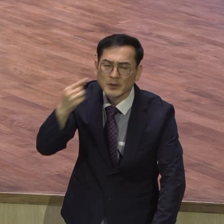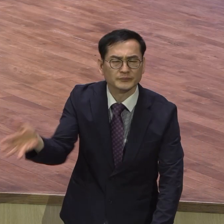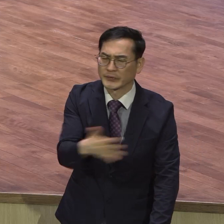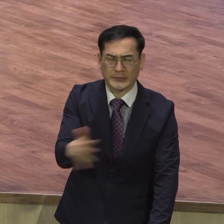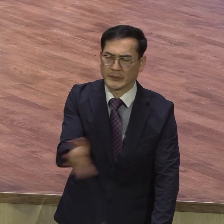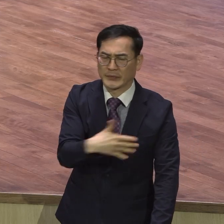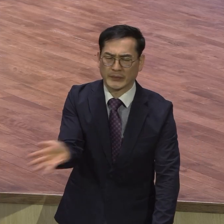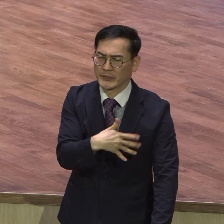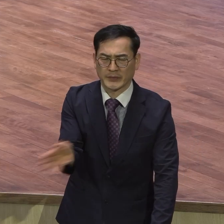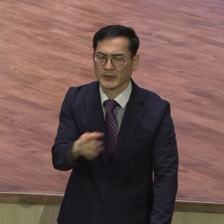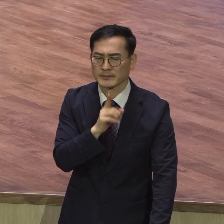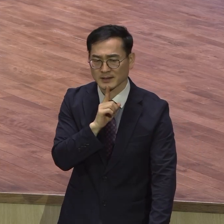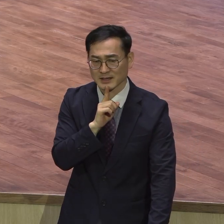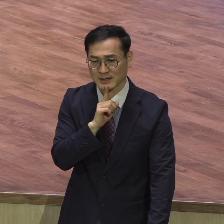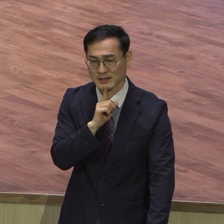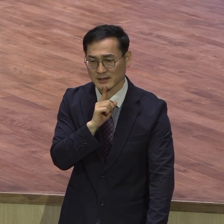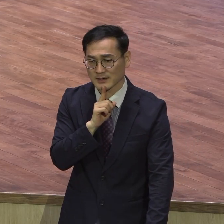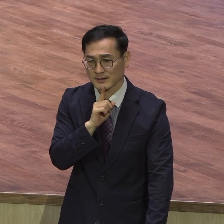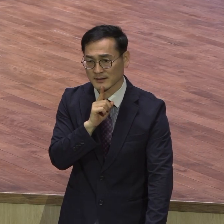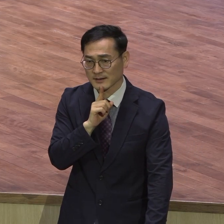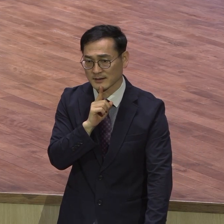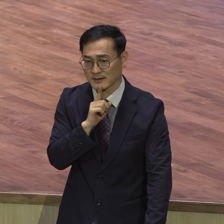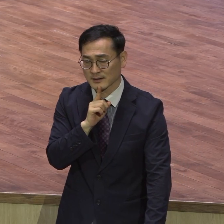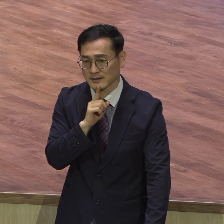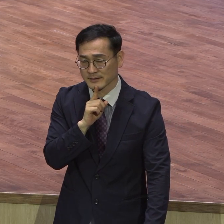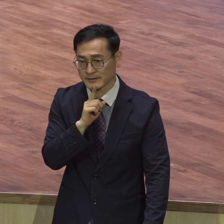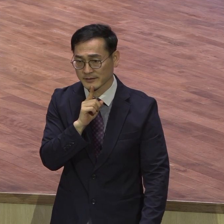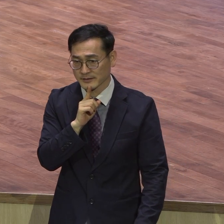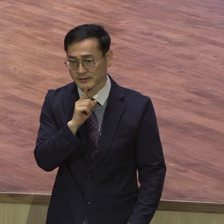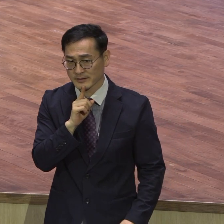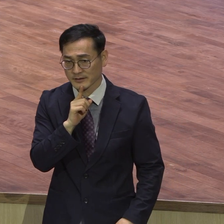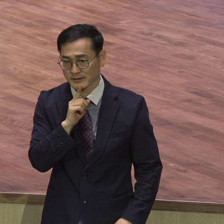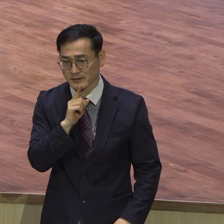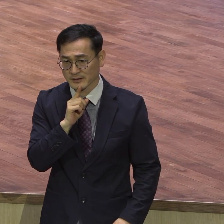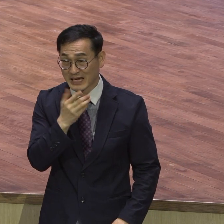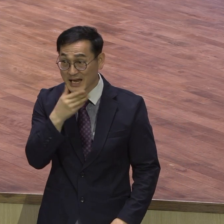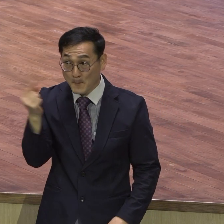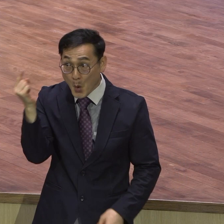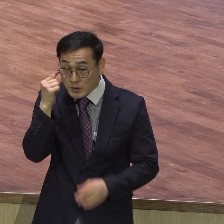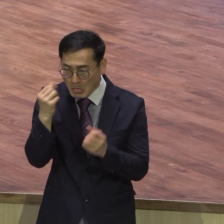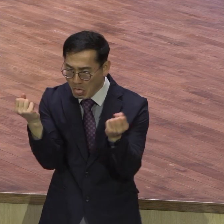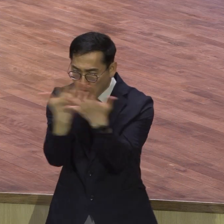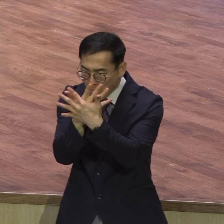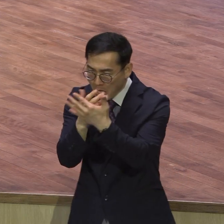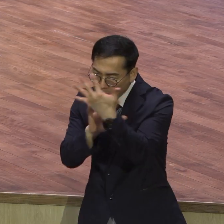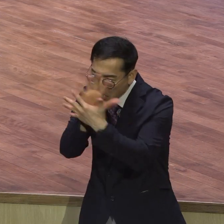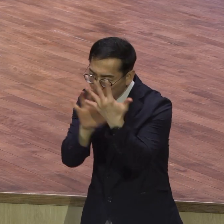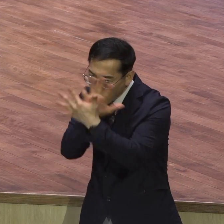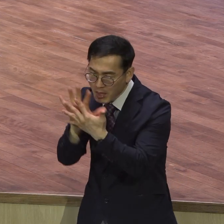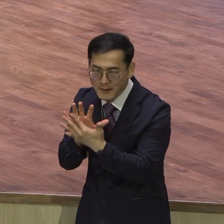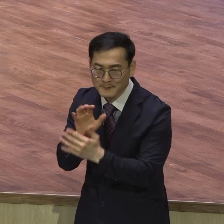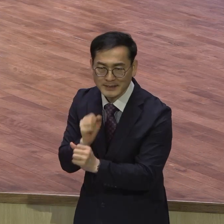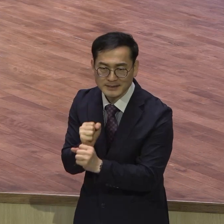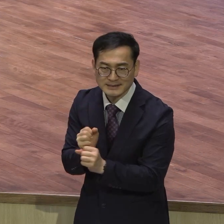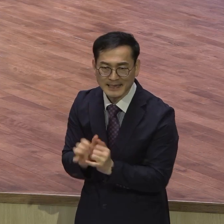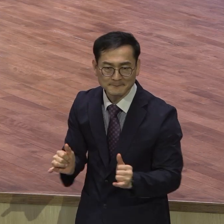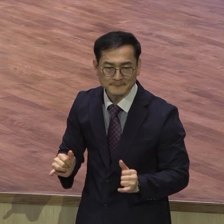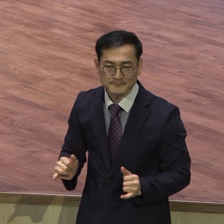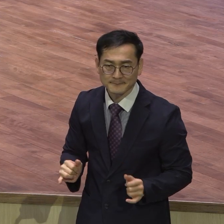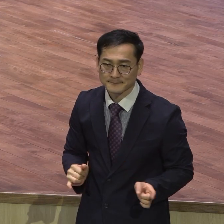사실을 강조하면서 이 보금의 유일성을 희석시키는 자 이 보금의 유일성 오직